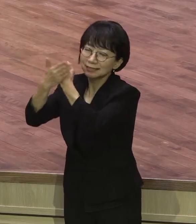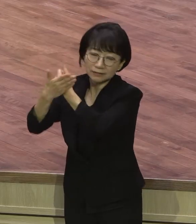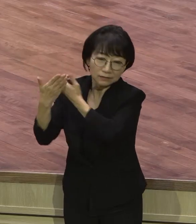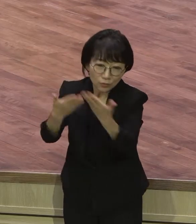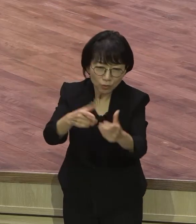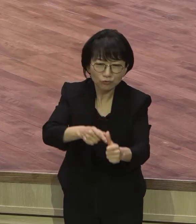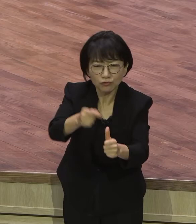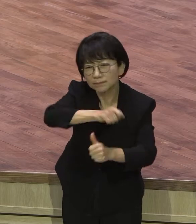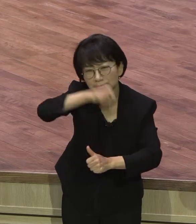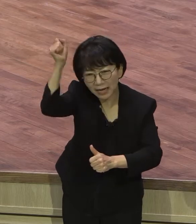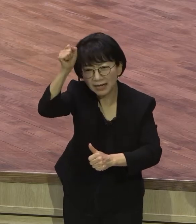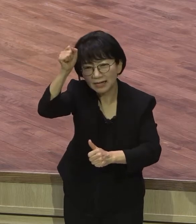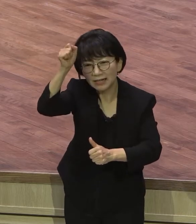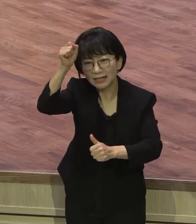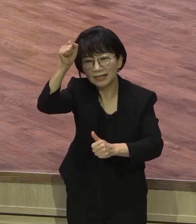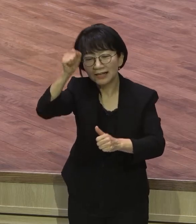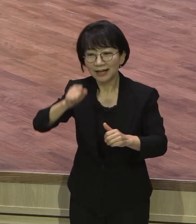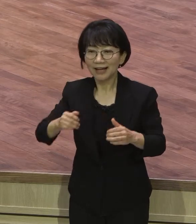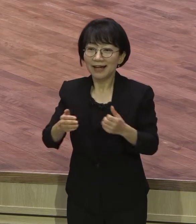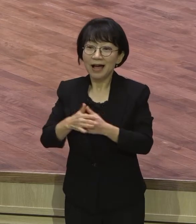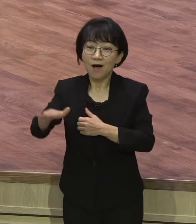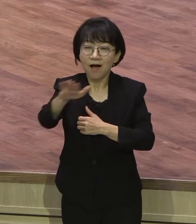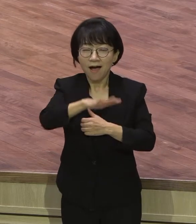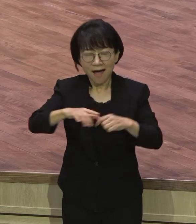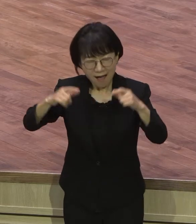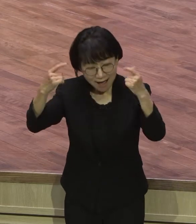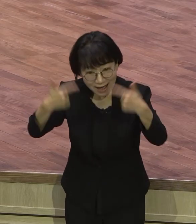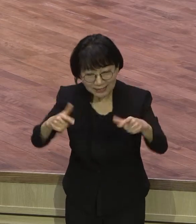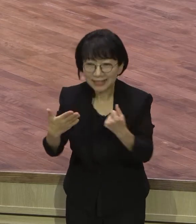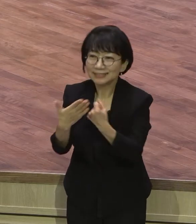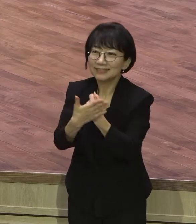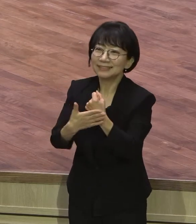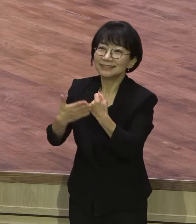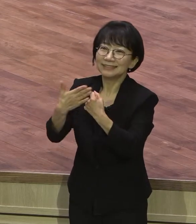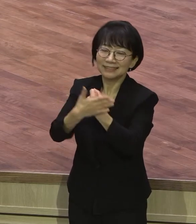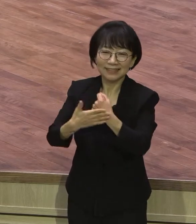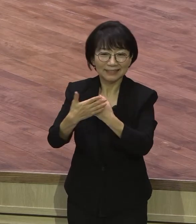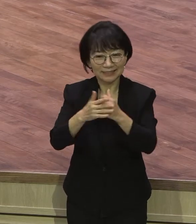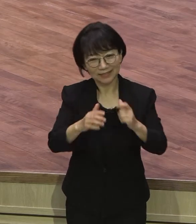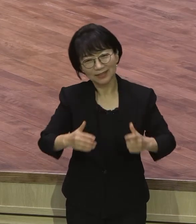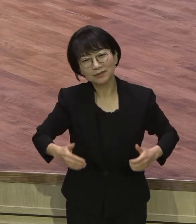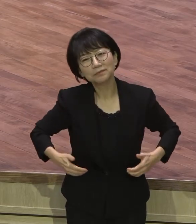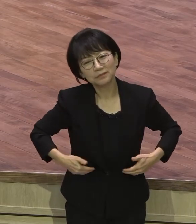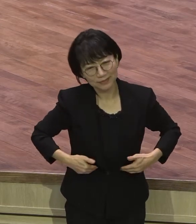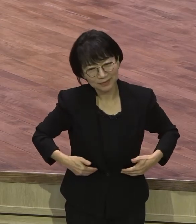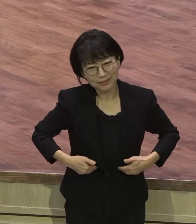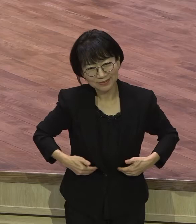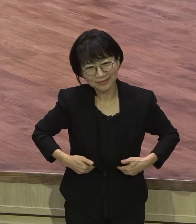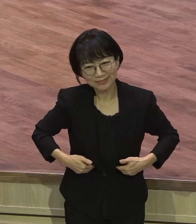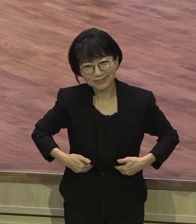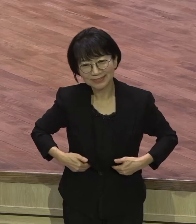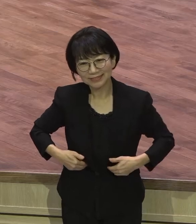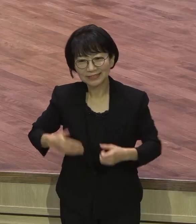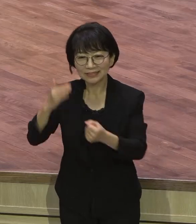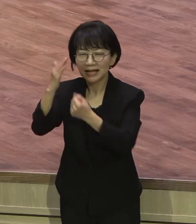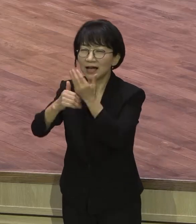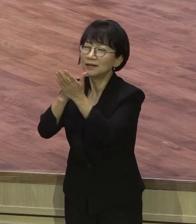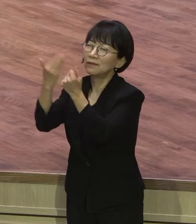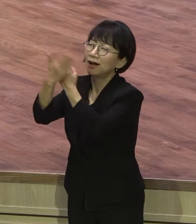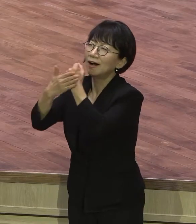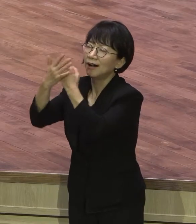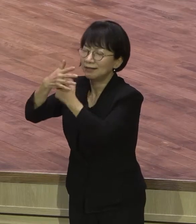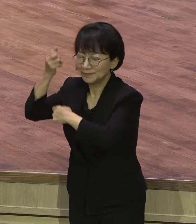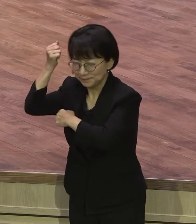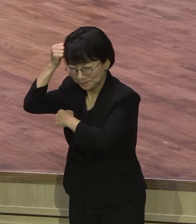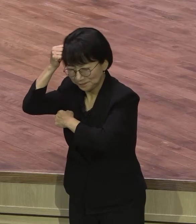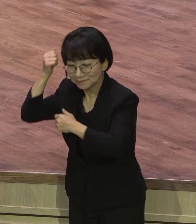우리의 삶이 늘 은혜 모두 속에 있어야 된다. 하나님의 은혜 모두 속에 있어.